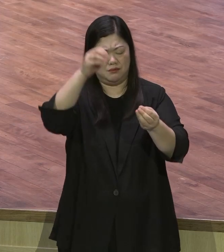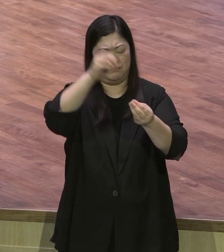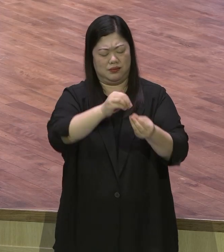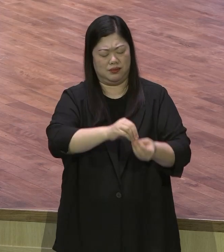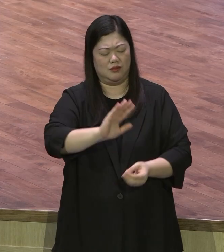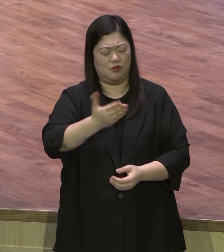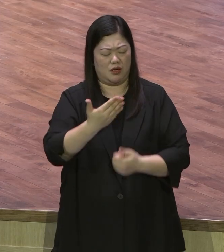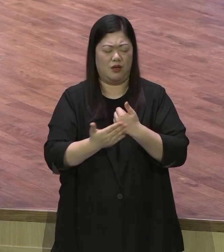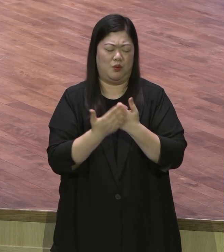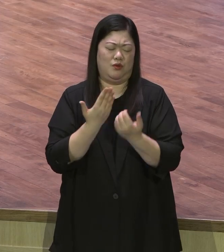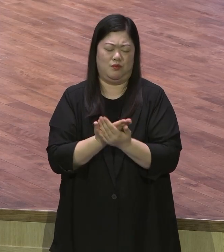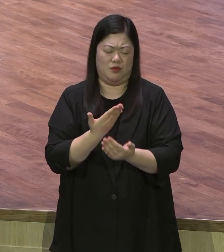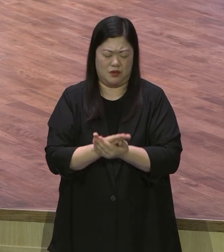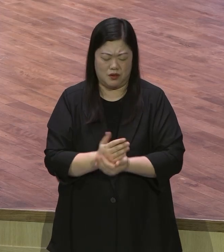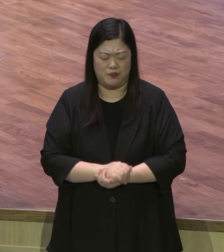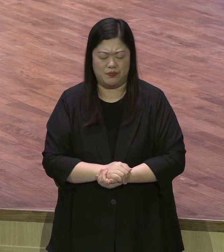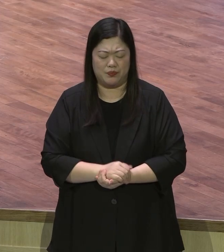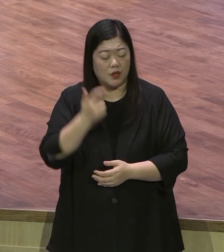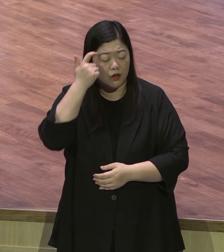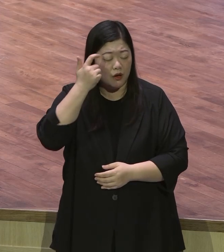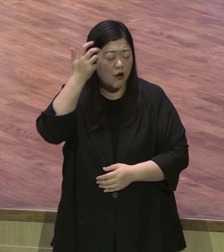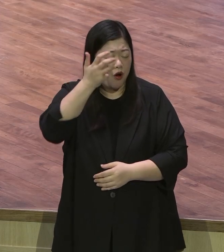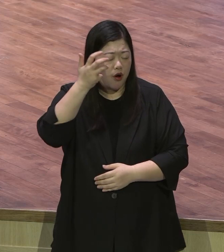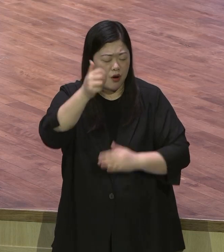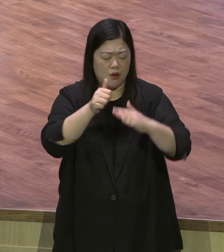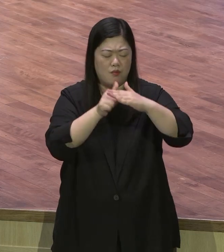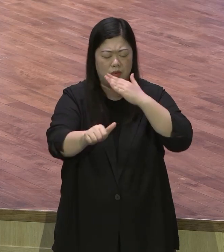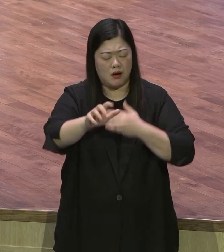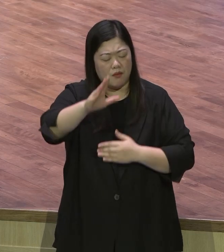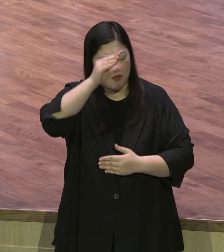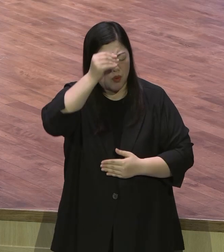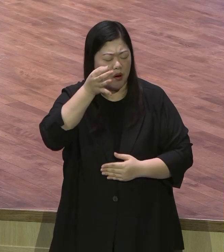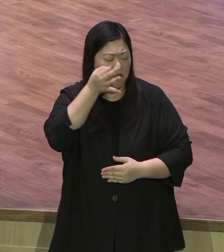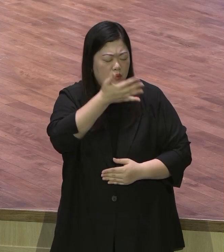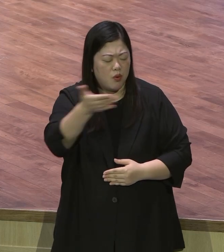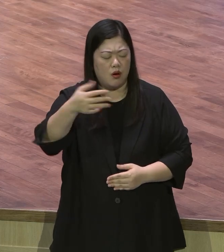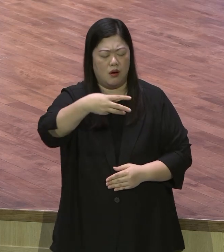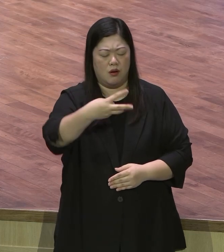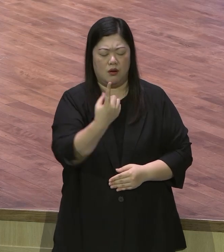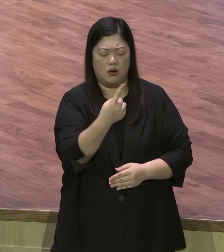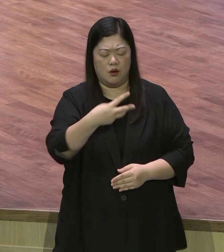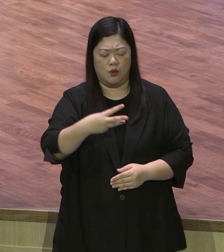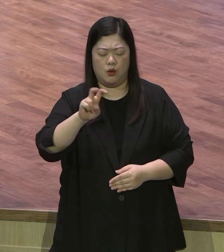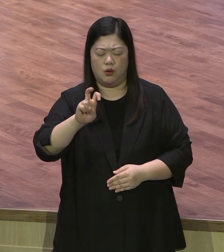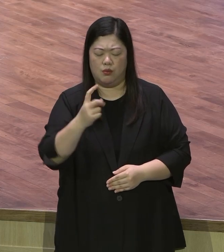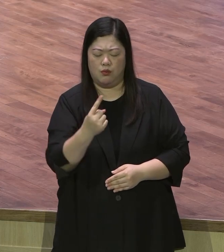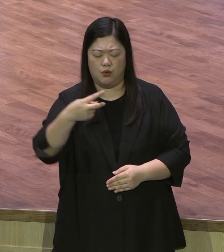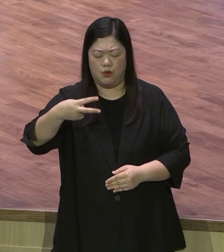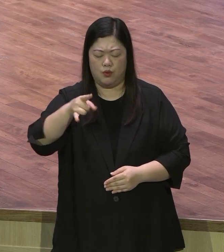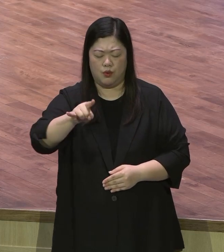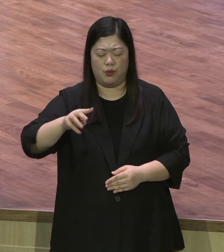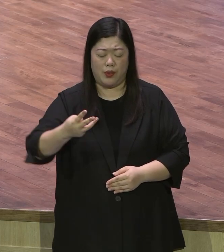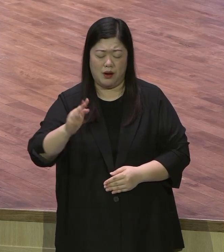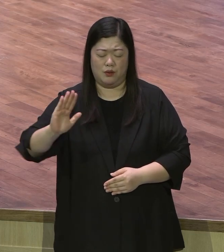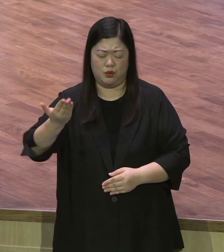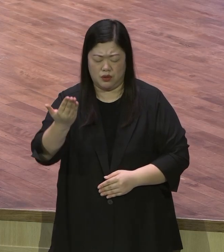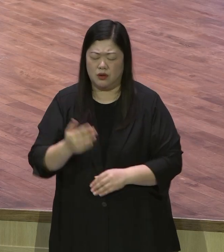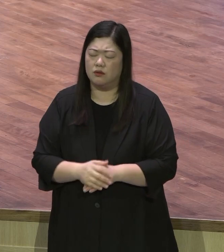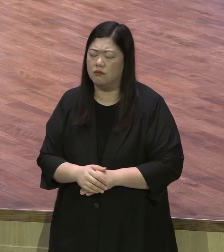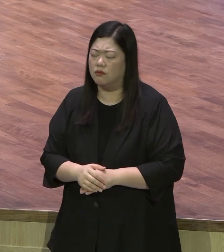도와주옵소서. 영적 롤 모델이 우리 교회에서 많이 나와서 후대들이 바라보면서 나도 저렇게